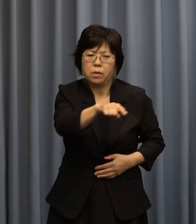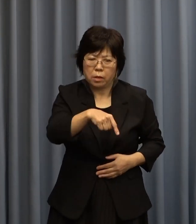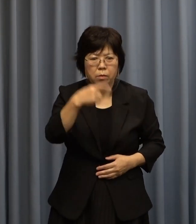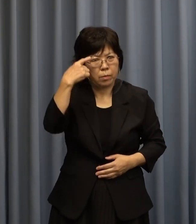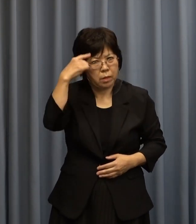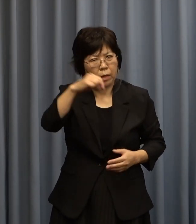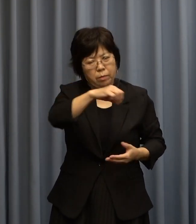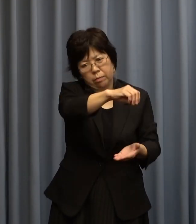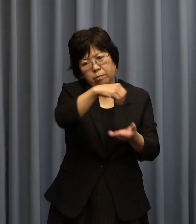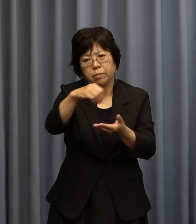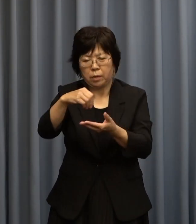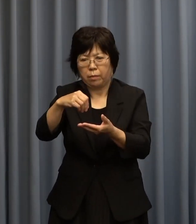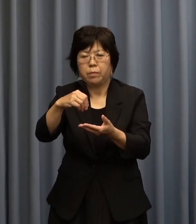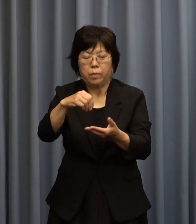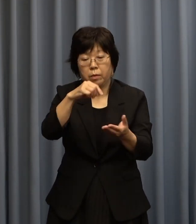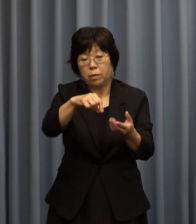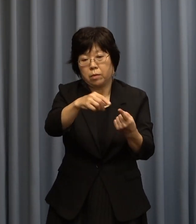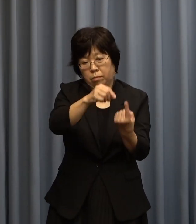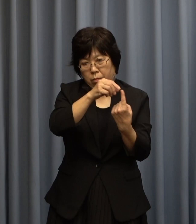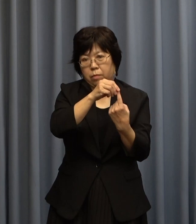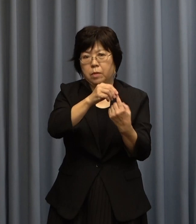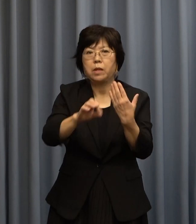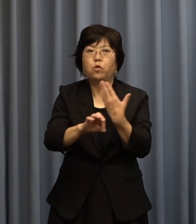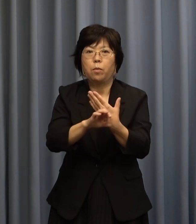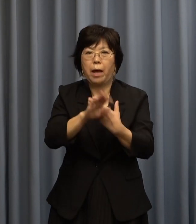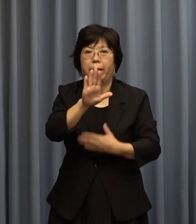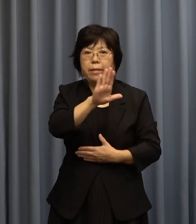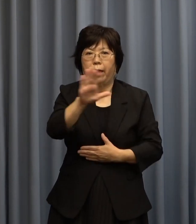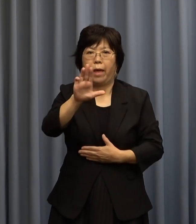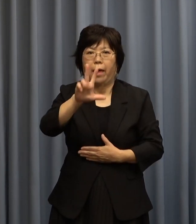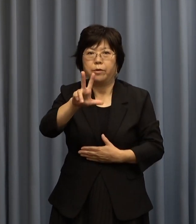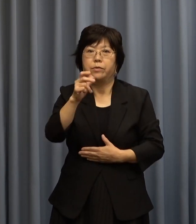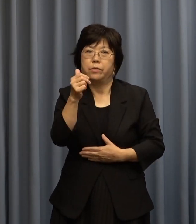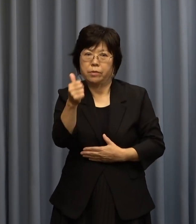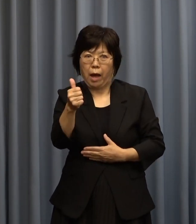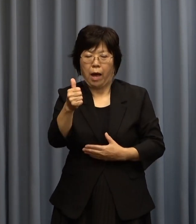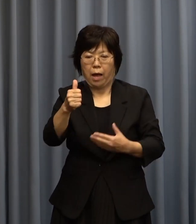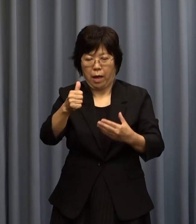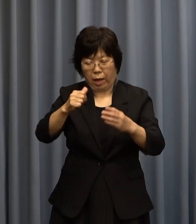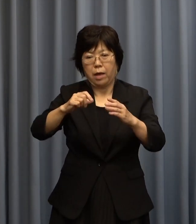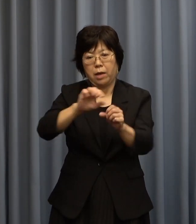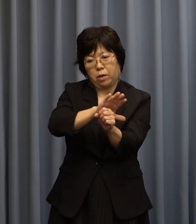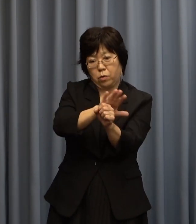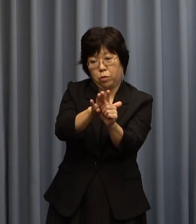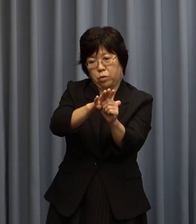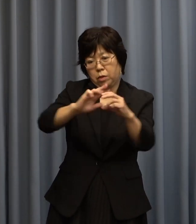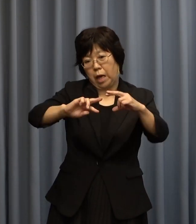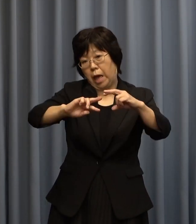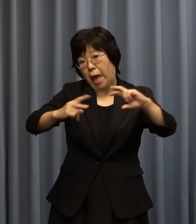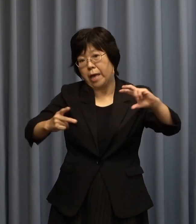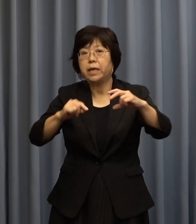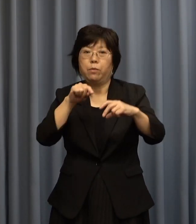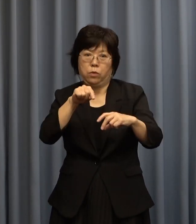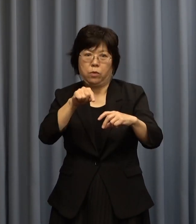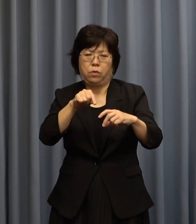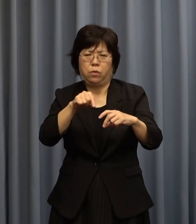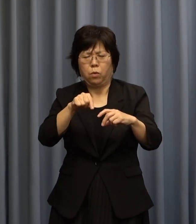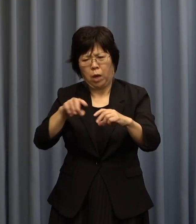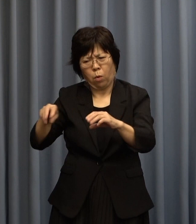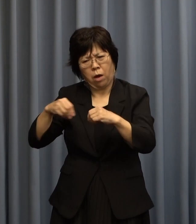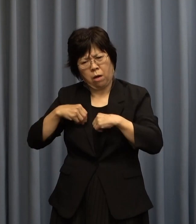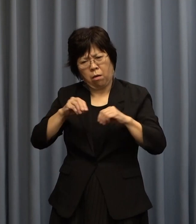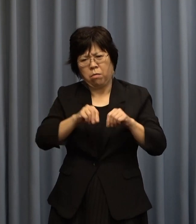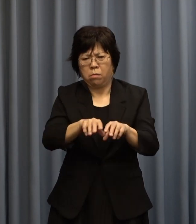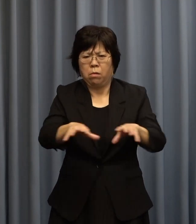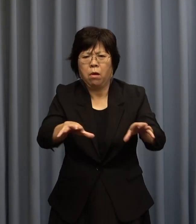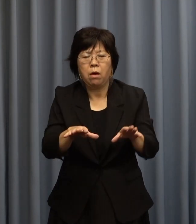て、例えばデルタ株の評価をどうするか、デルタ株の評価についてはどうも感染力は高いということはその通りだ